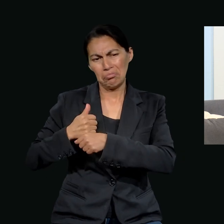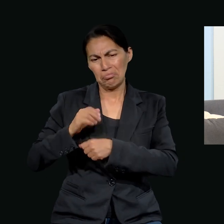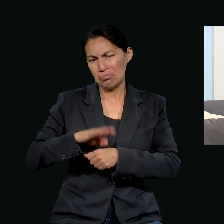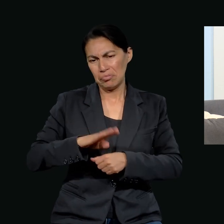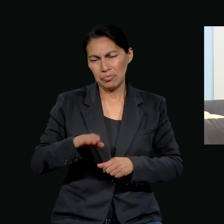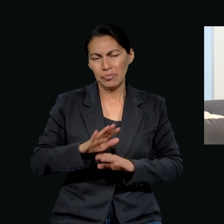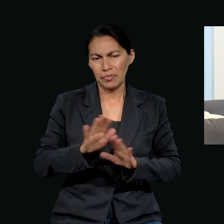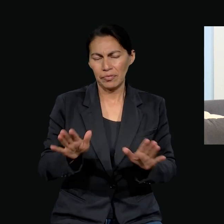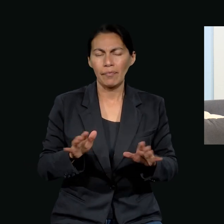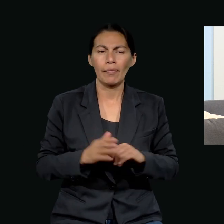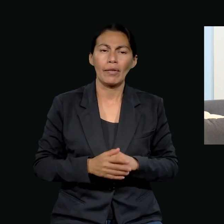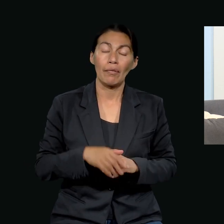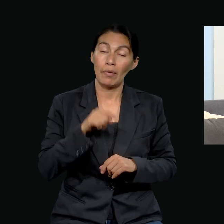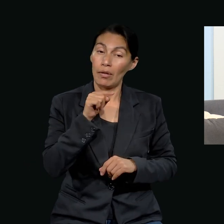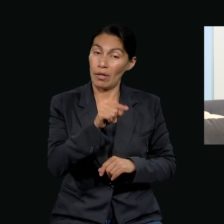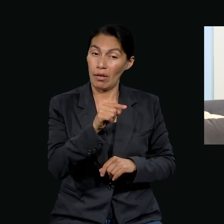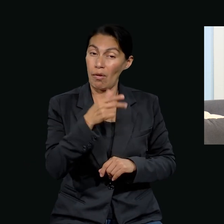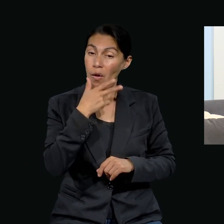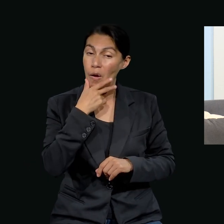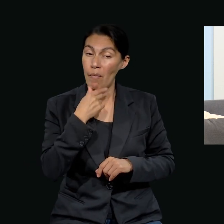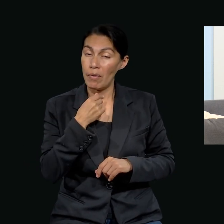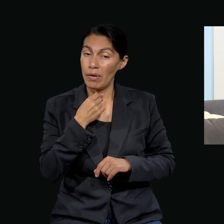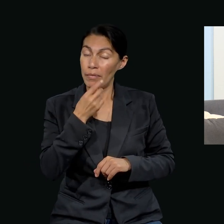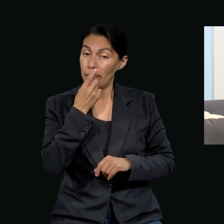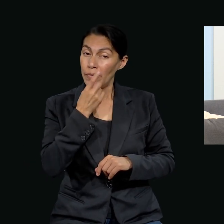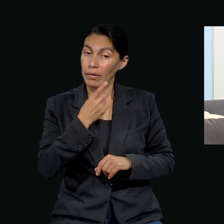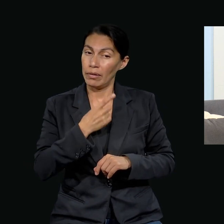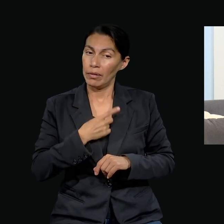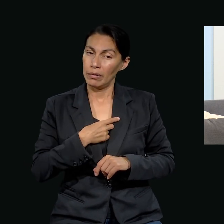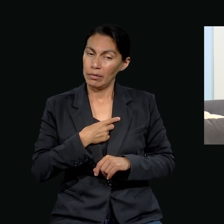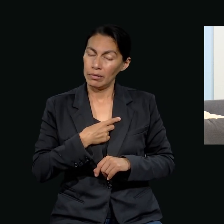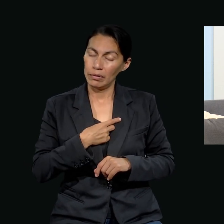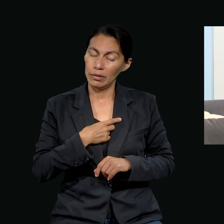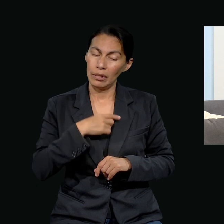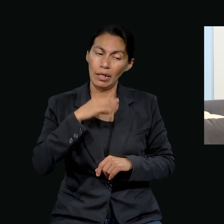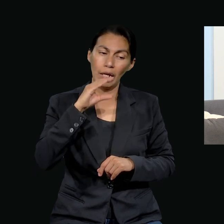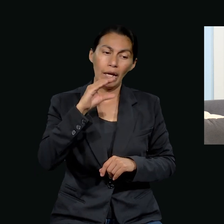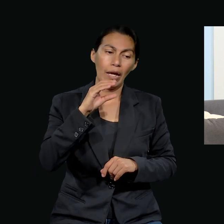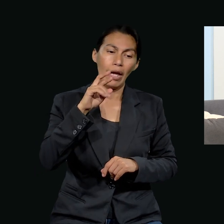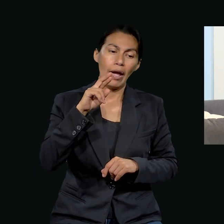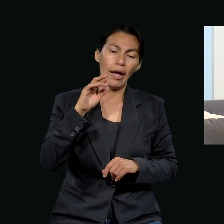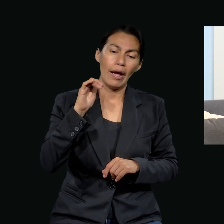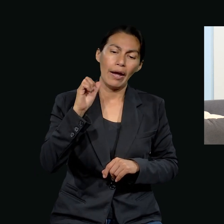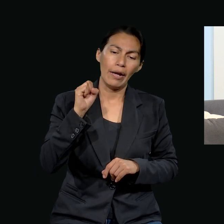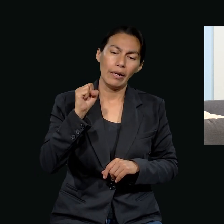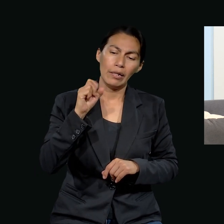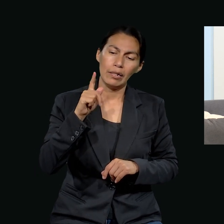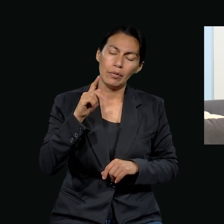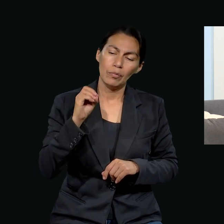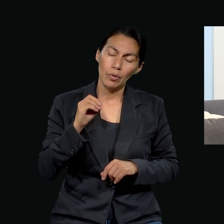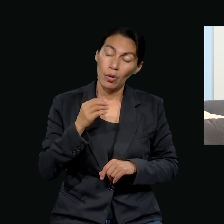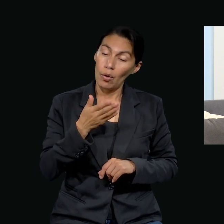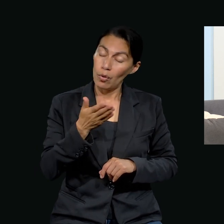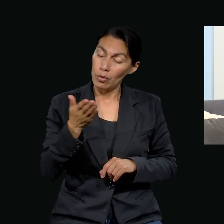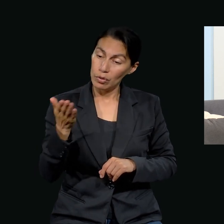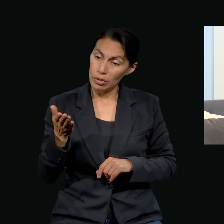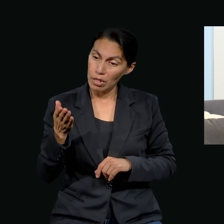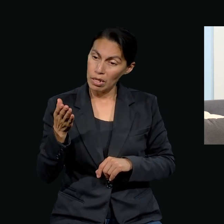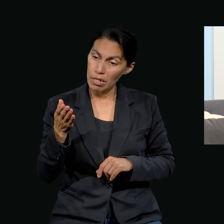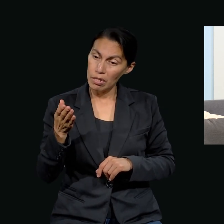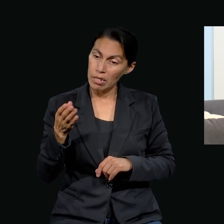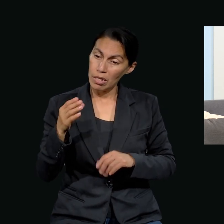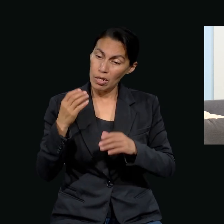pero él me dice en el sueño, Crespo, usted está aceptado